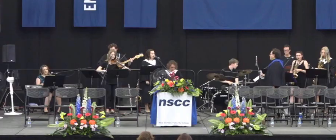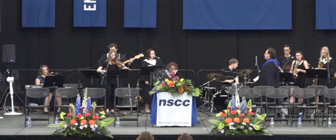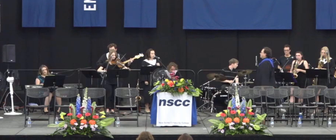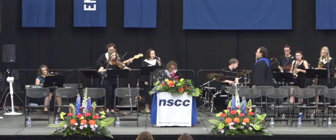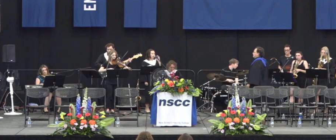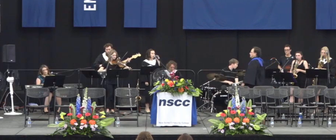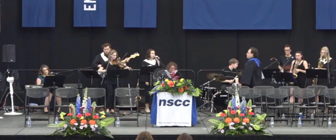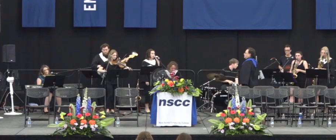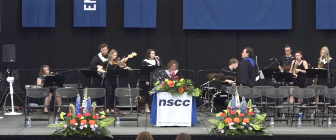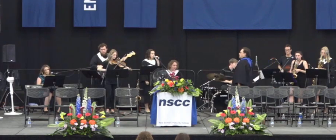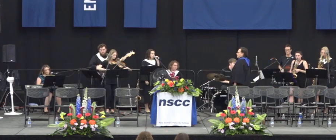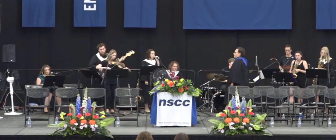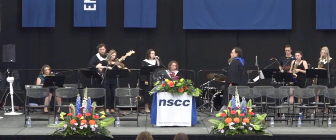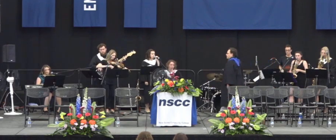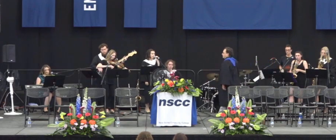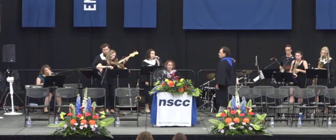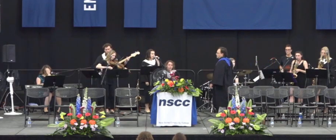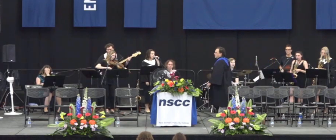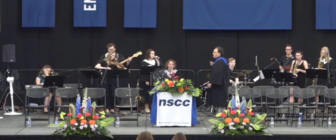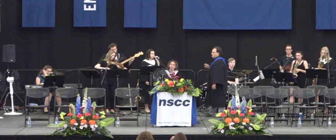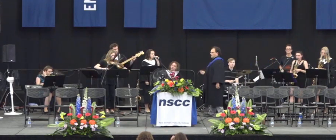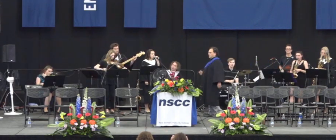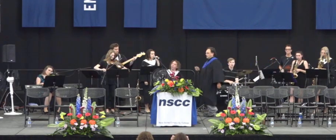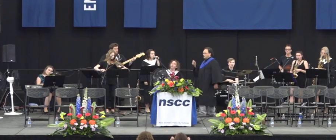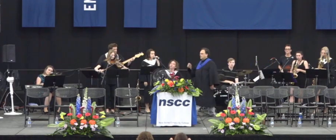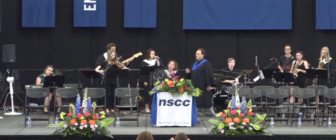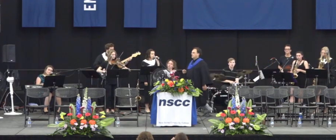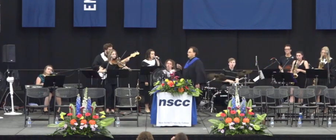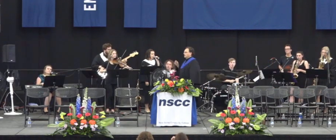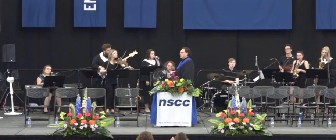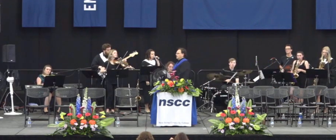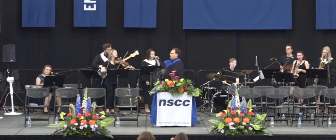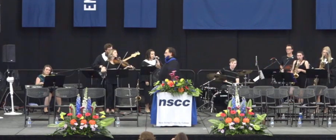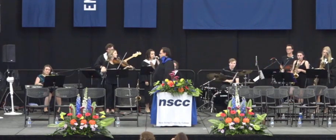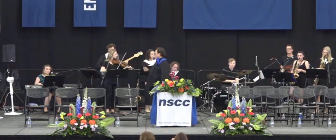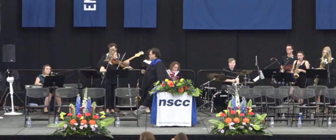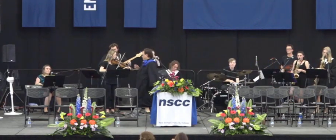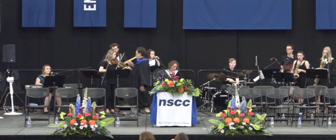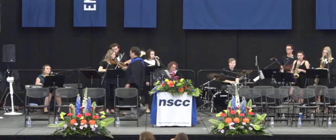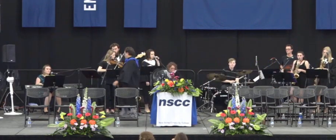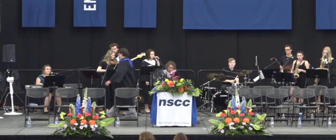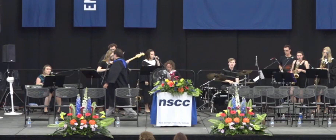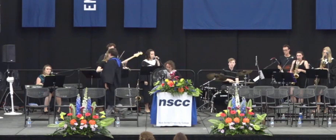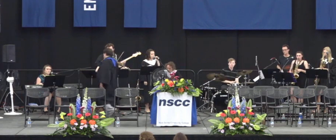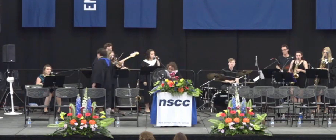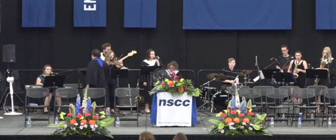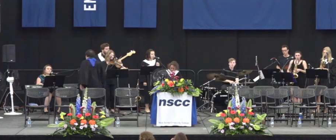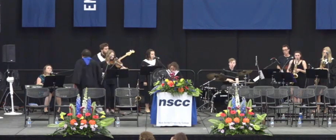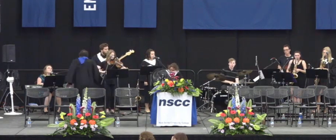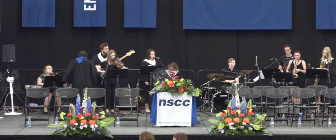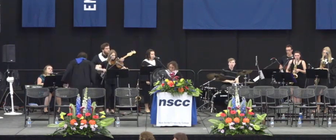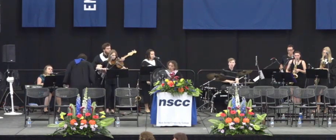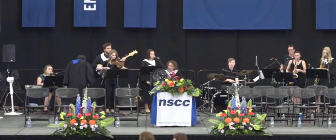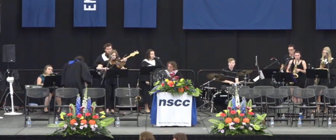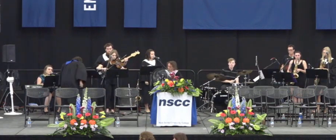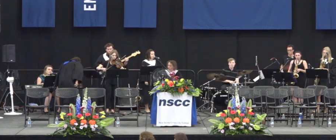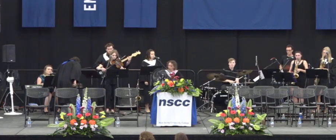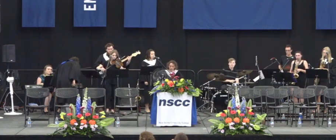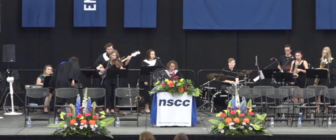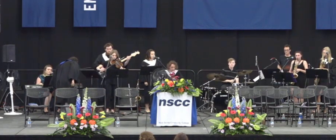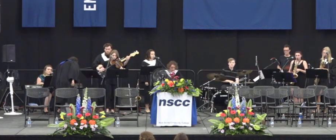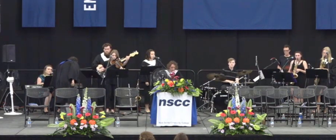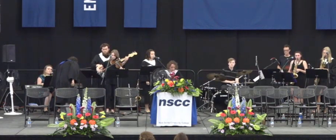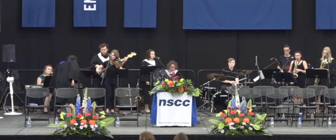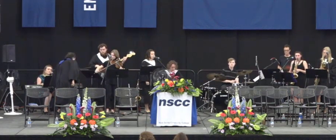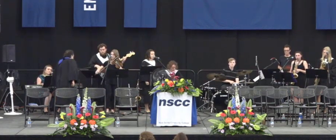Pretende el alba, llamarse de noche y salir contigo, disfrazado